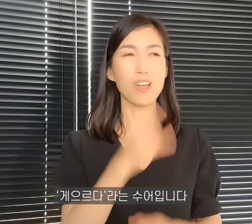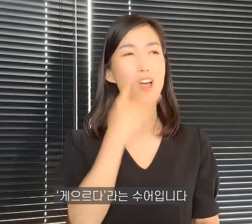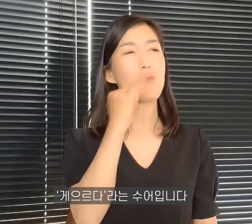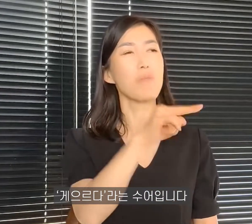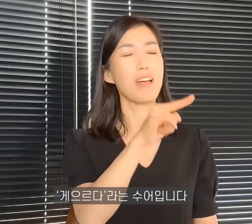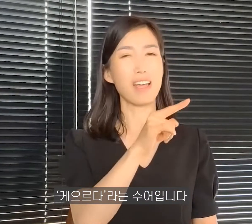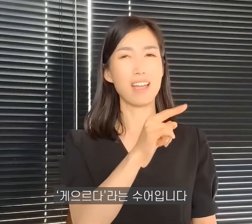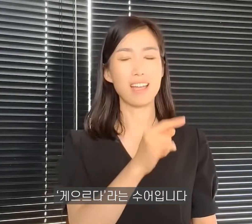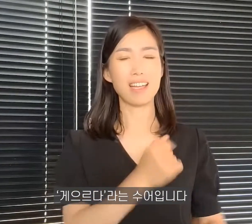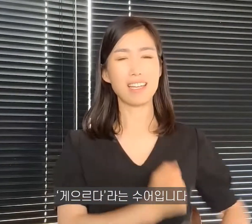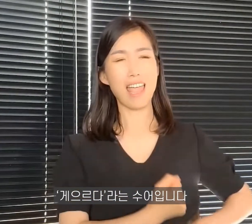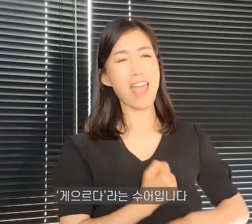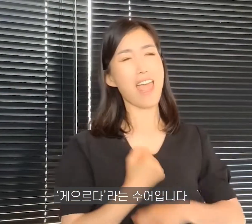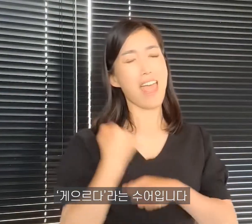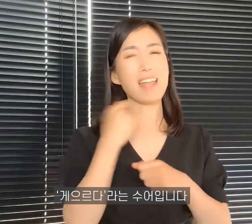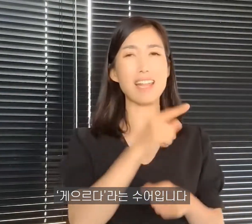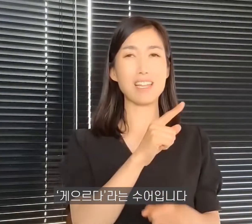라는 수 워 입니다